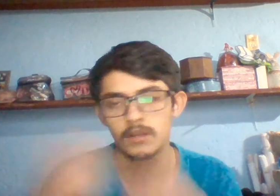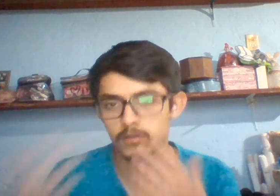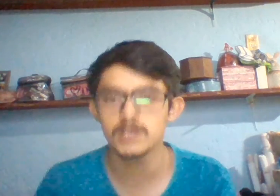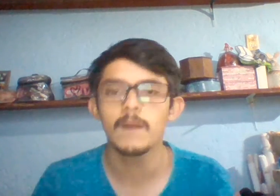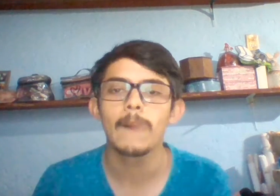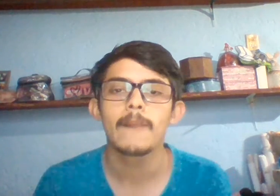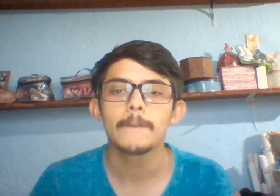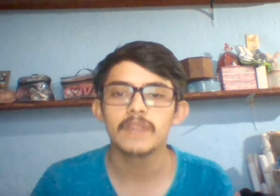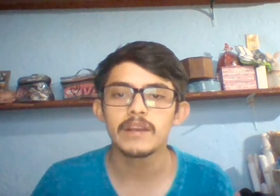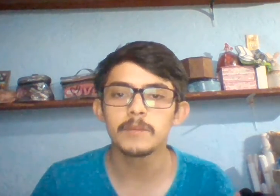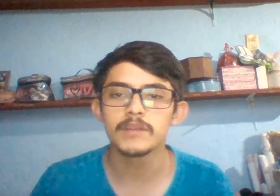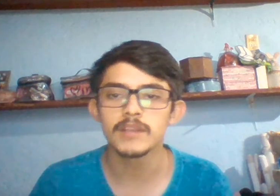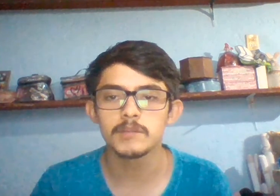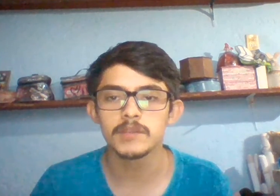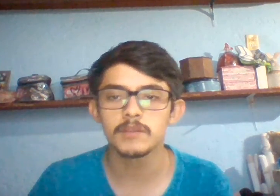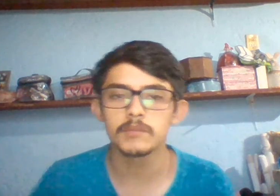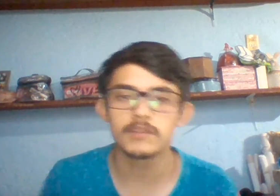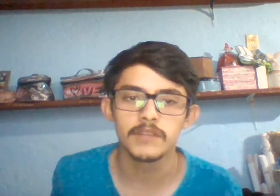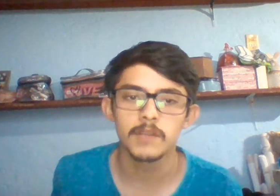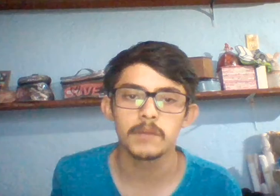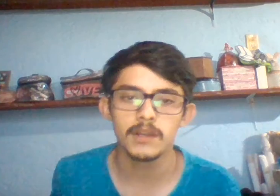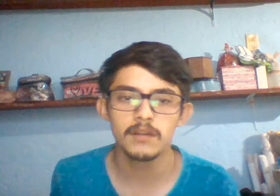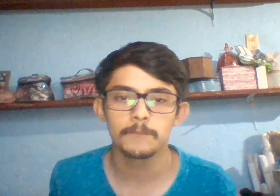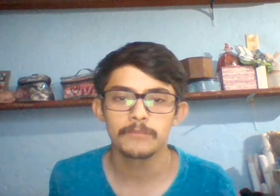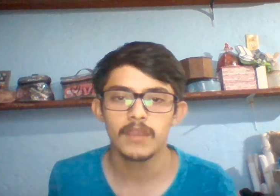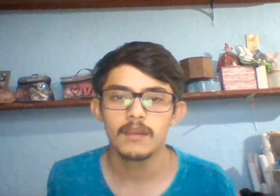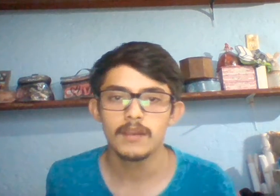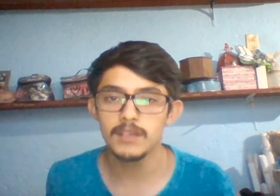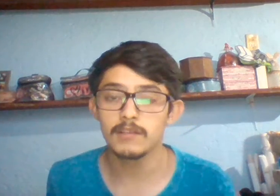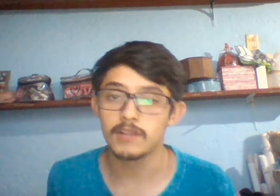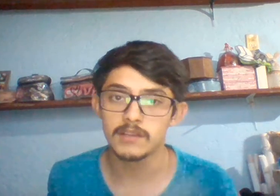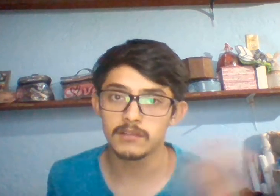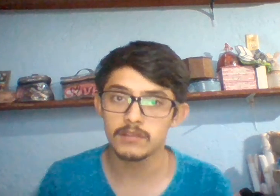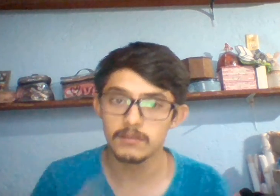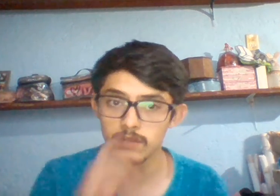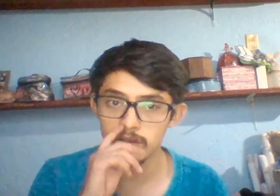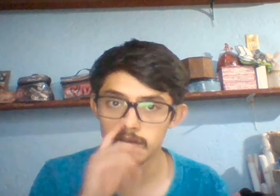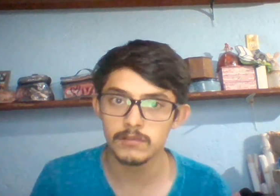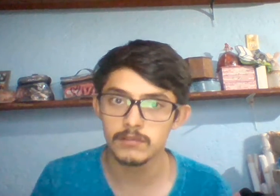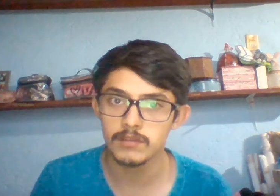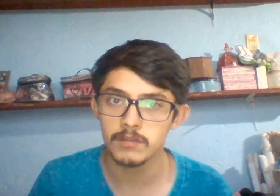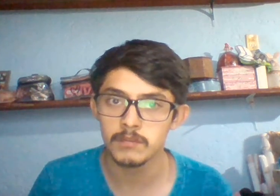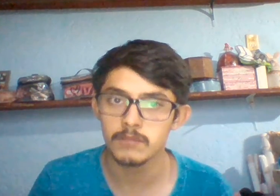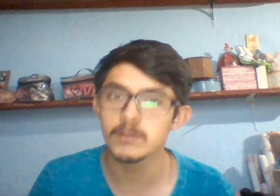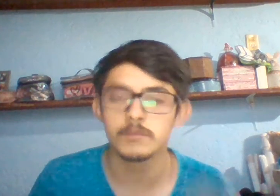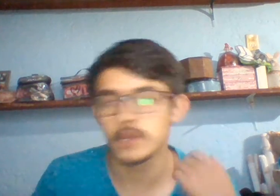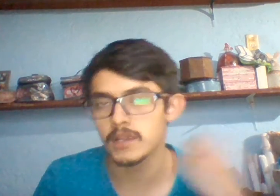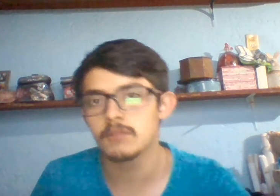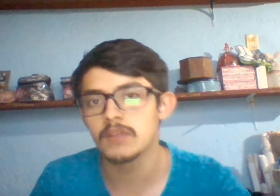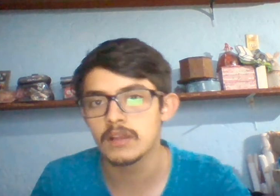coche, que representa el comando de posición final para el eje. ¿Y cuáles son los servomotores? Bueno, ¿para qué sirven en la